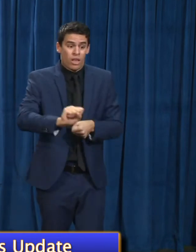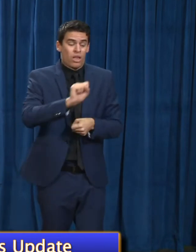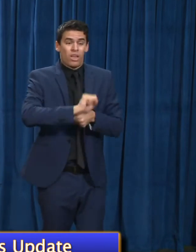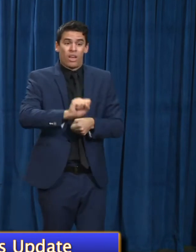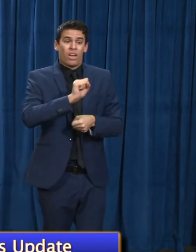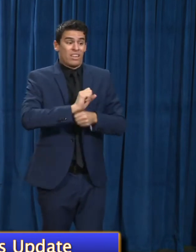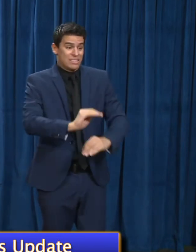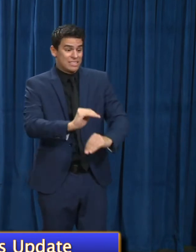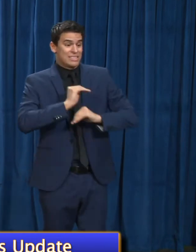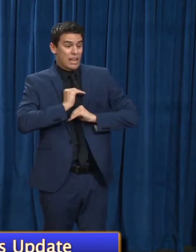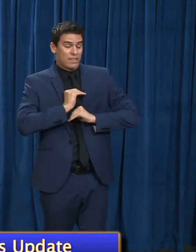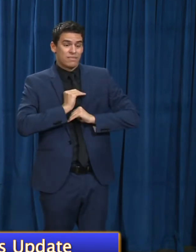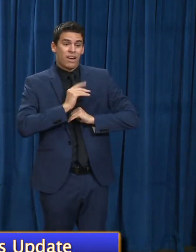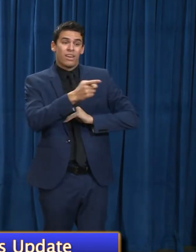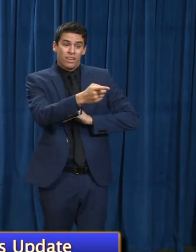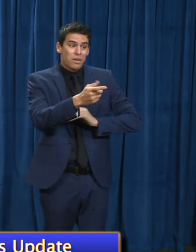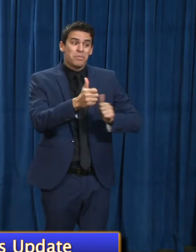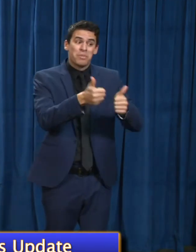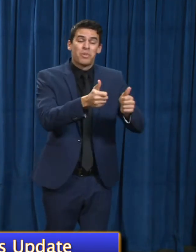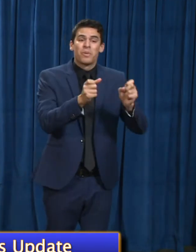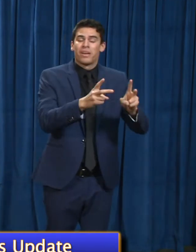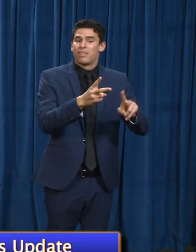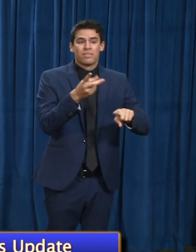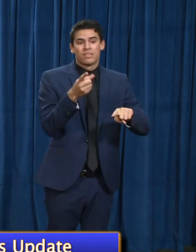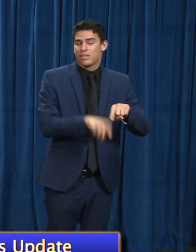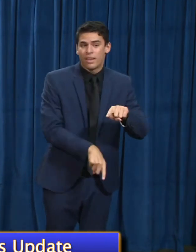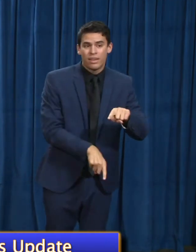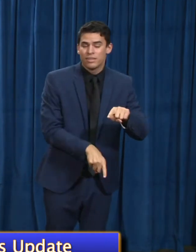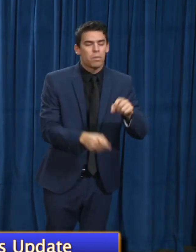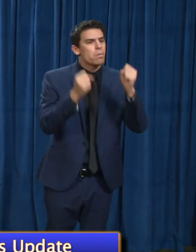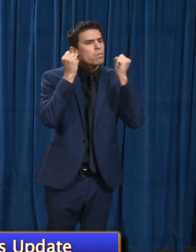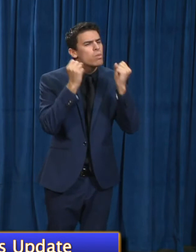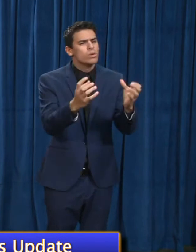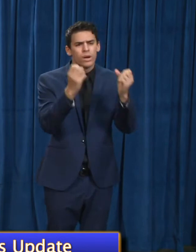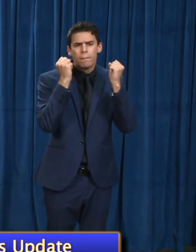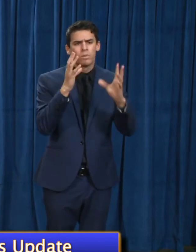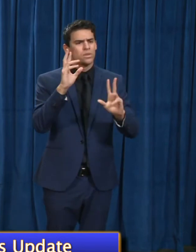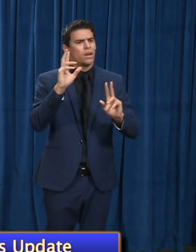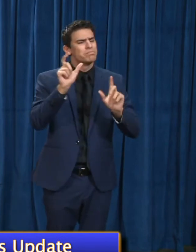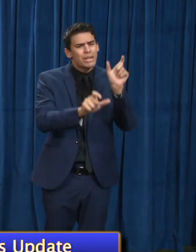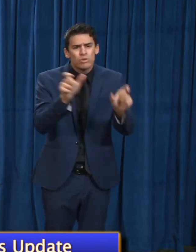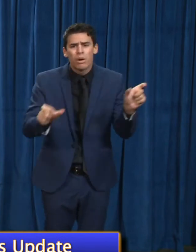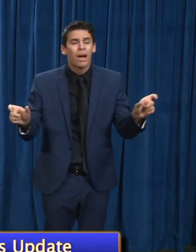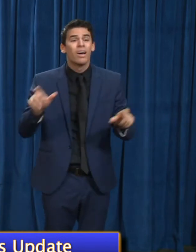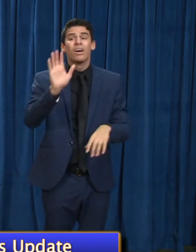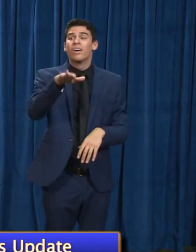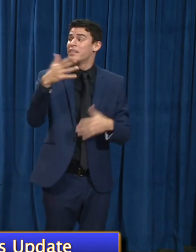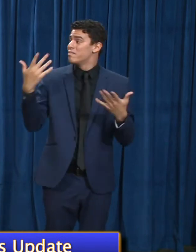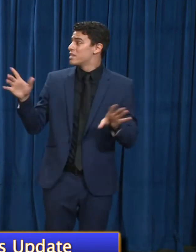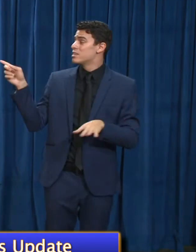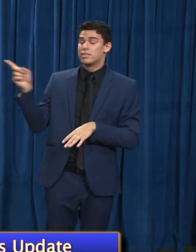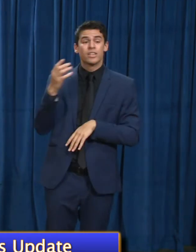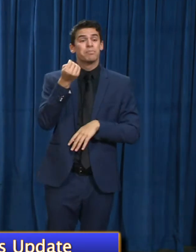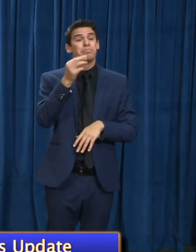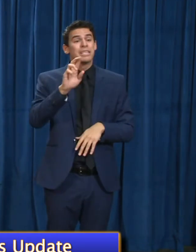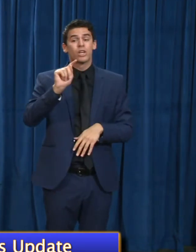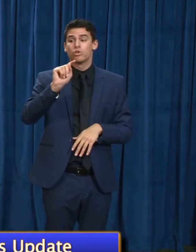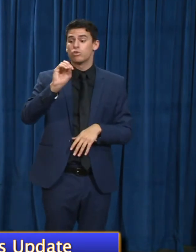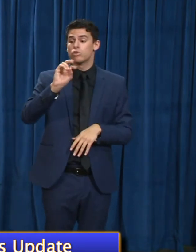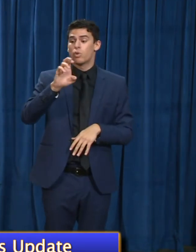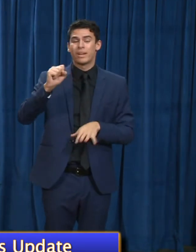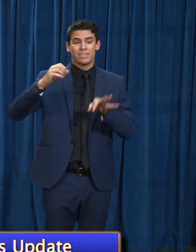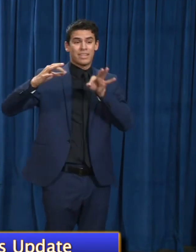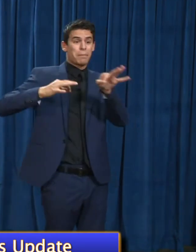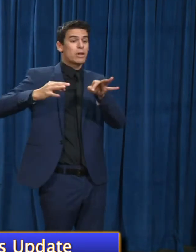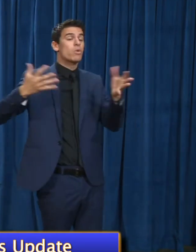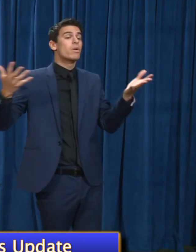los niveles que estamos viendo de demanda. Como explicó Mr. Torres, esta ha sido una variante que